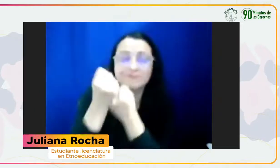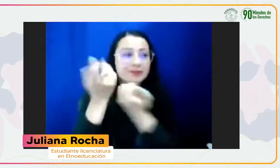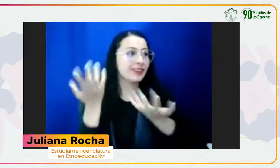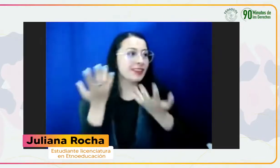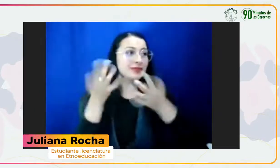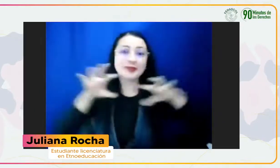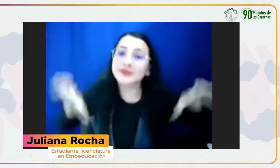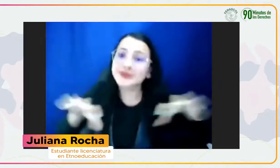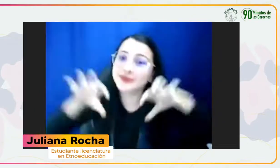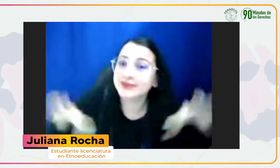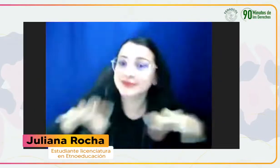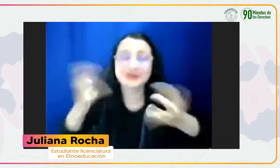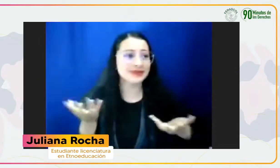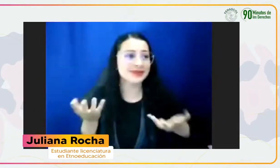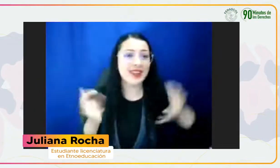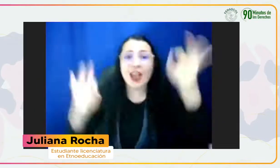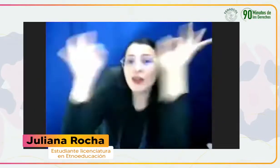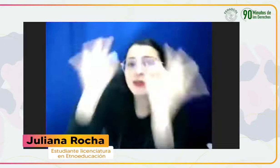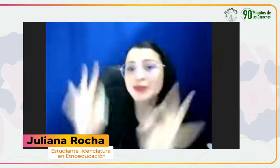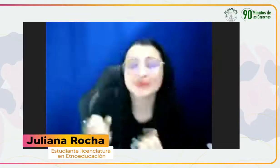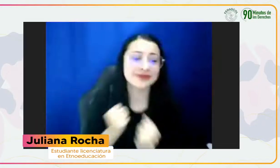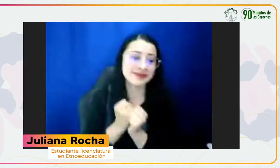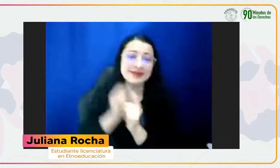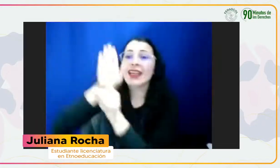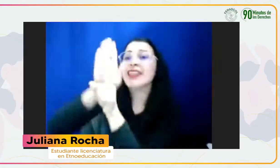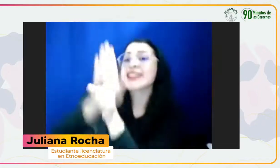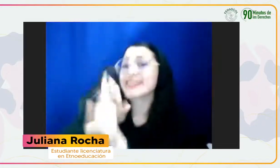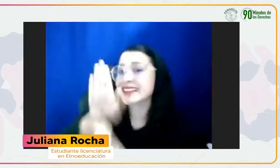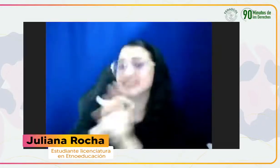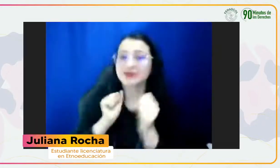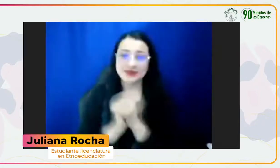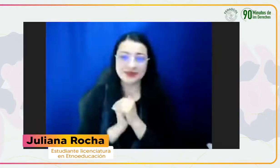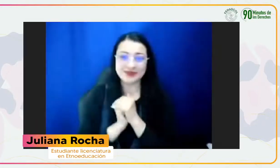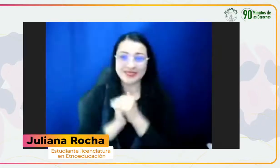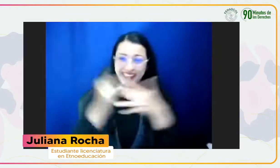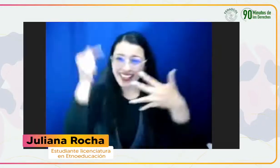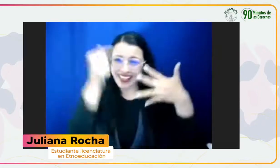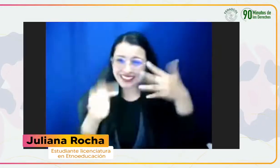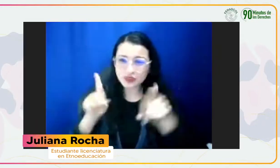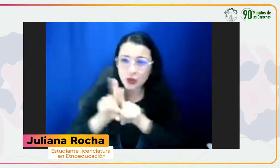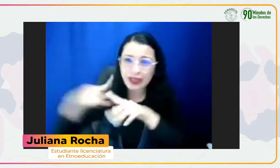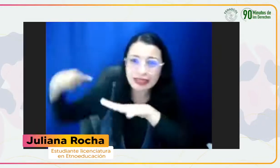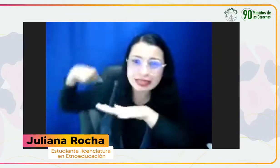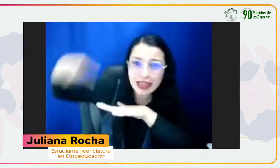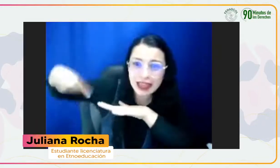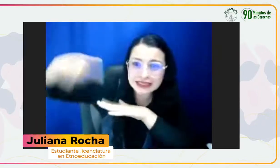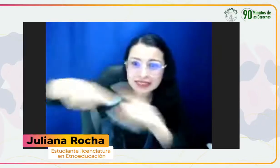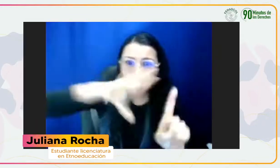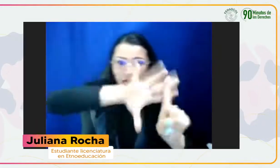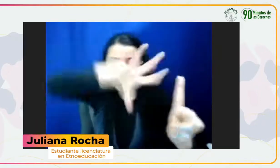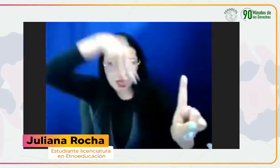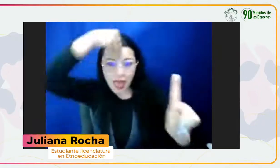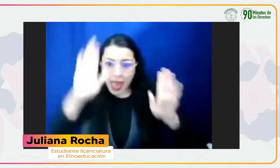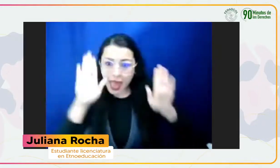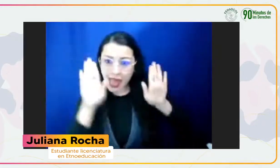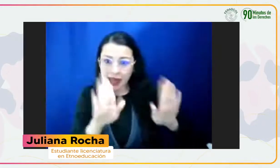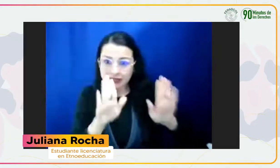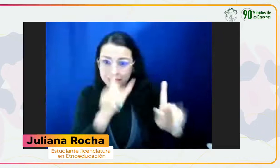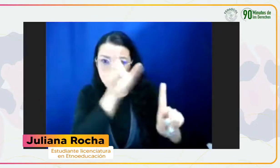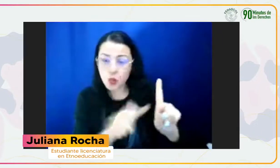ahí apoyando detrás, con diferentes acciones, arreglando, consintiendo y demás. Algo que por